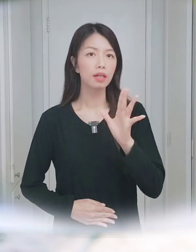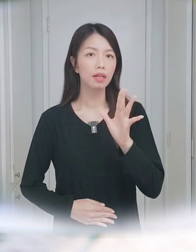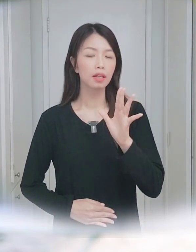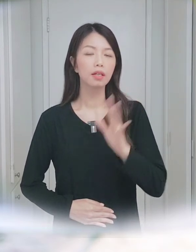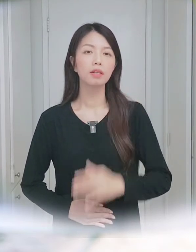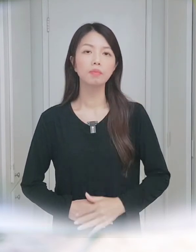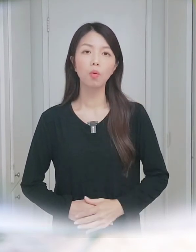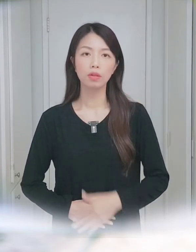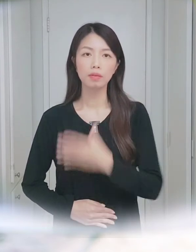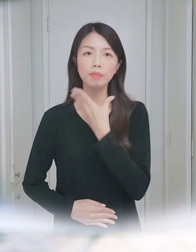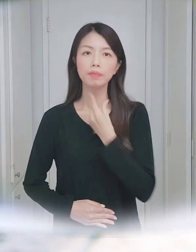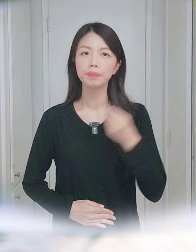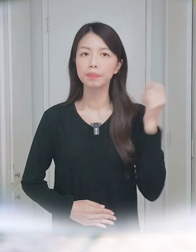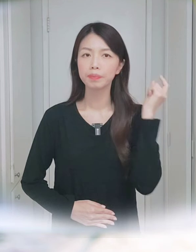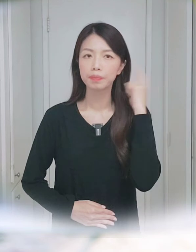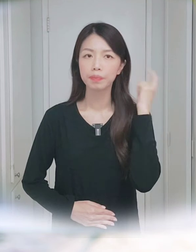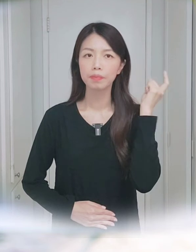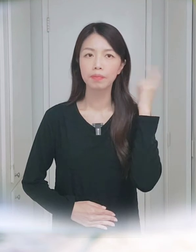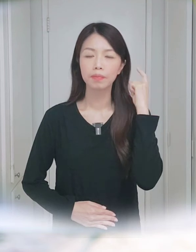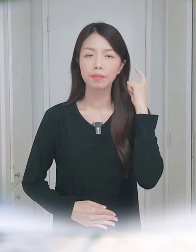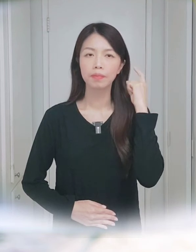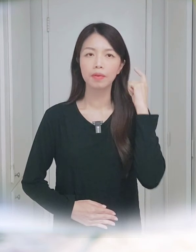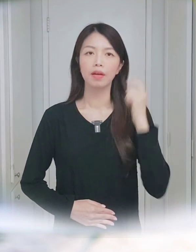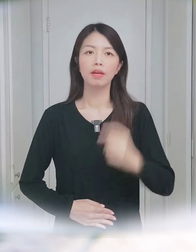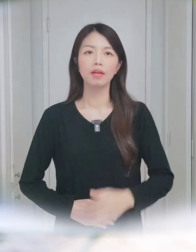오직 복음